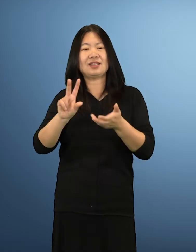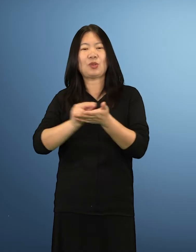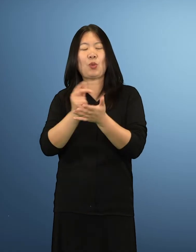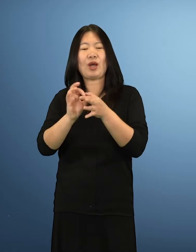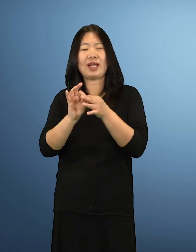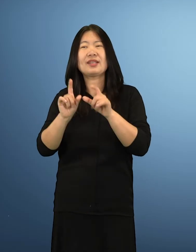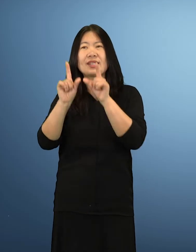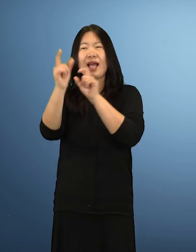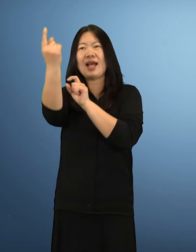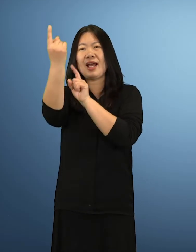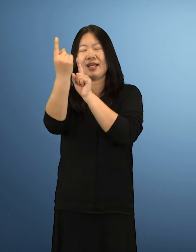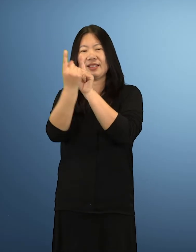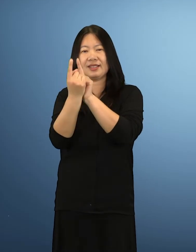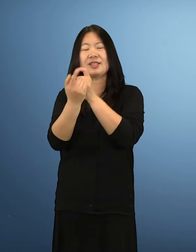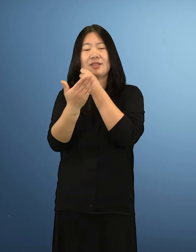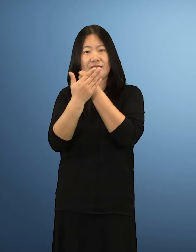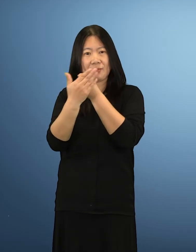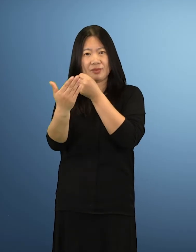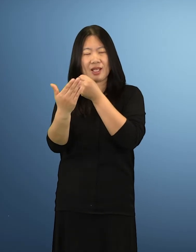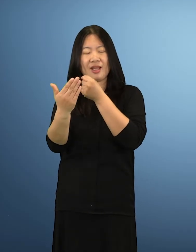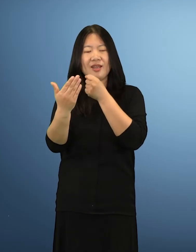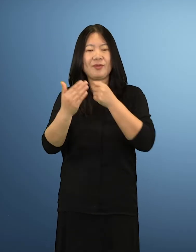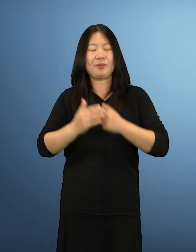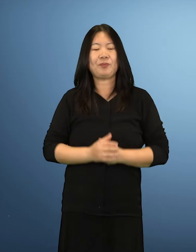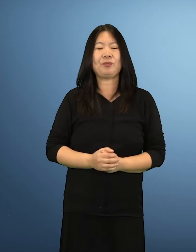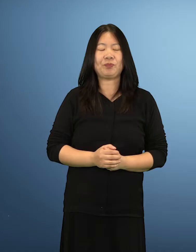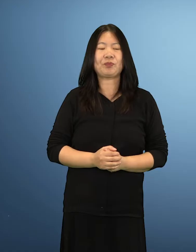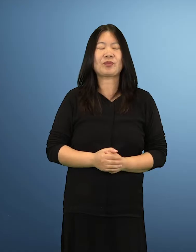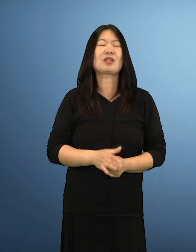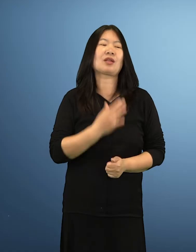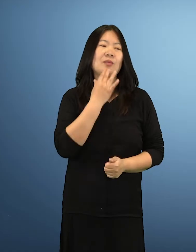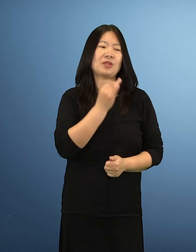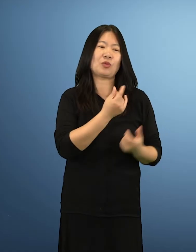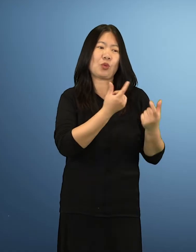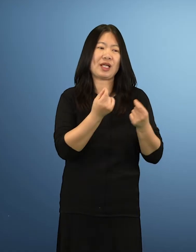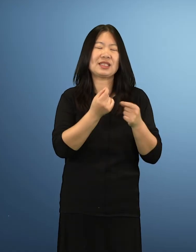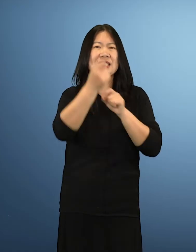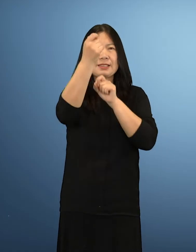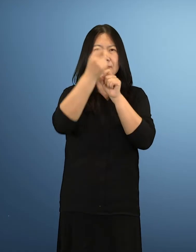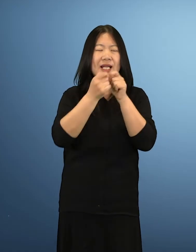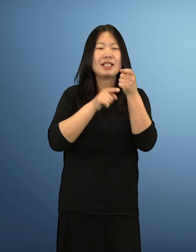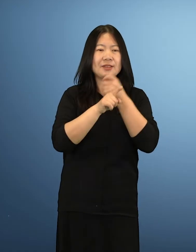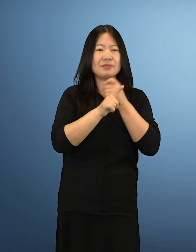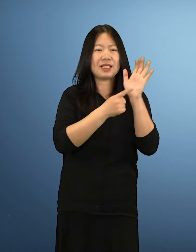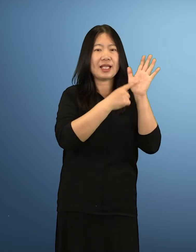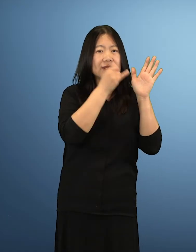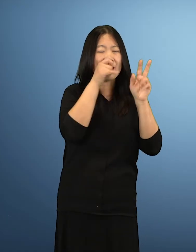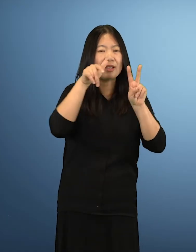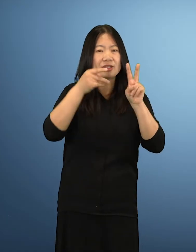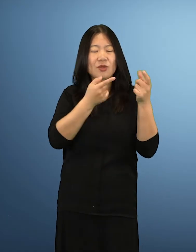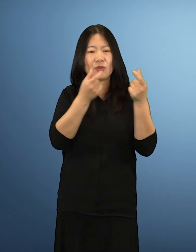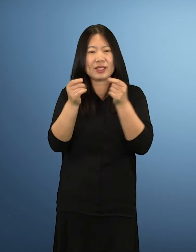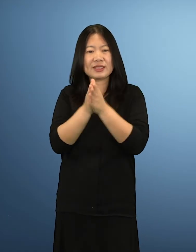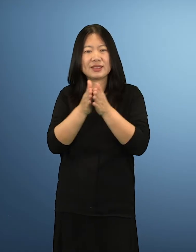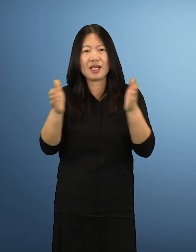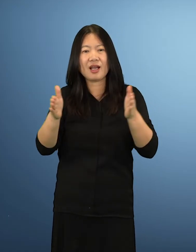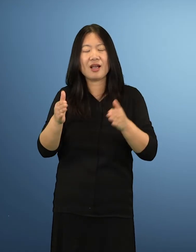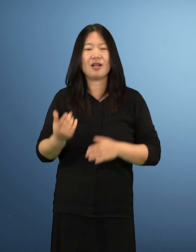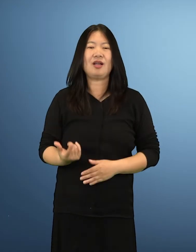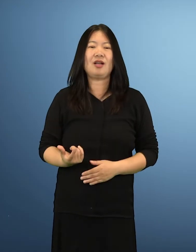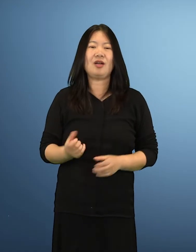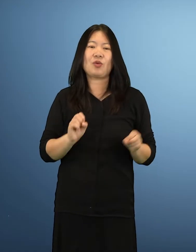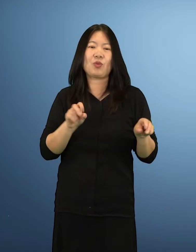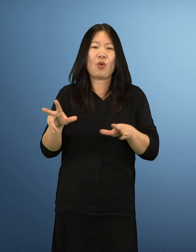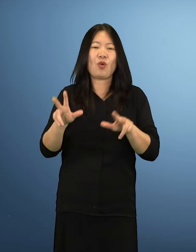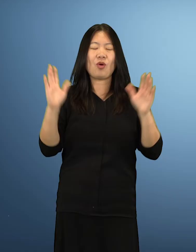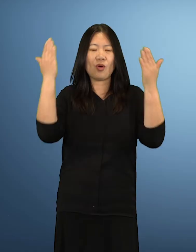이제 임박하였으니, 여전히 가까웠음을 우회적으로 표현했죠. 2절 다 같이 시작. 곧 어둡고